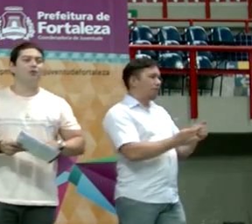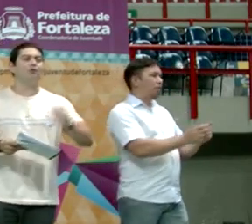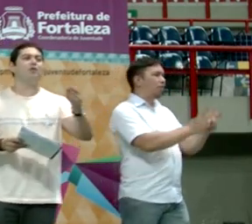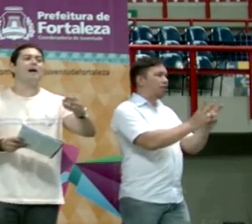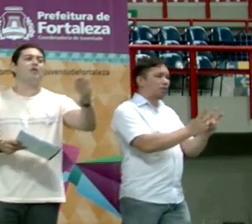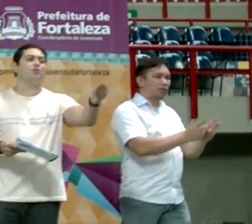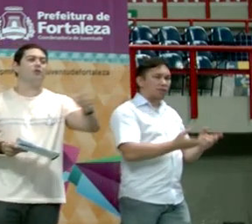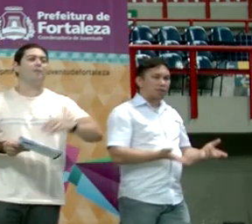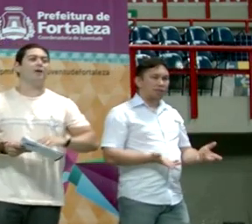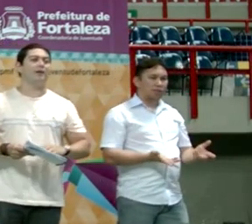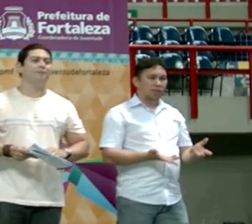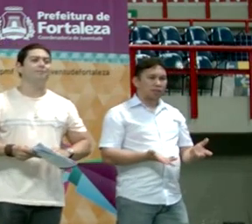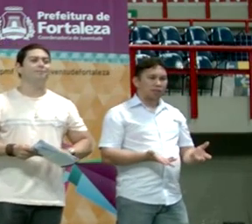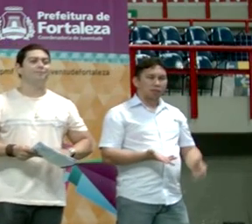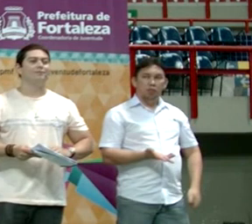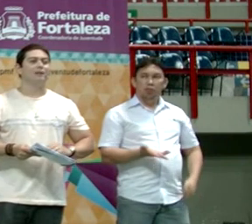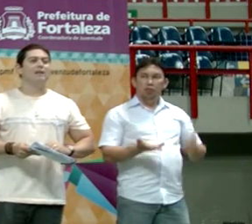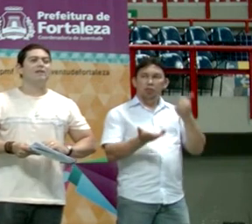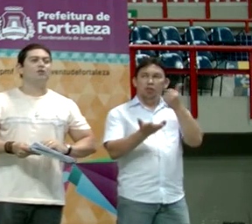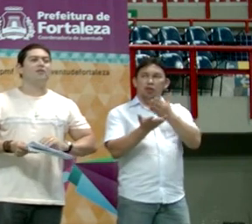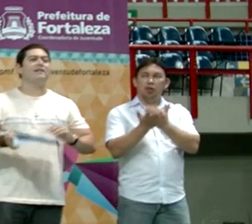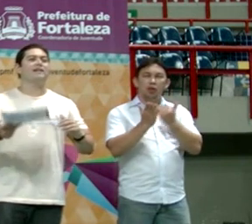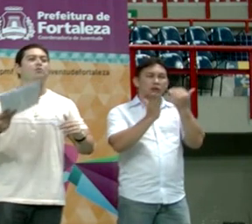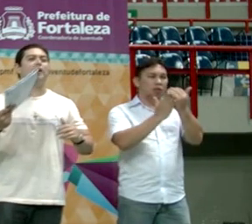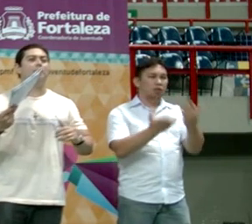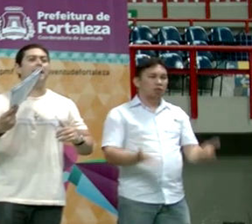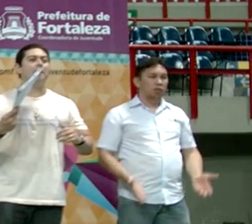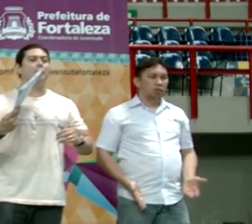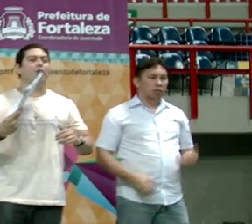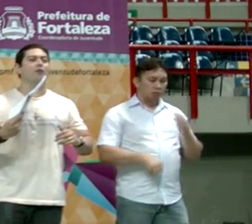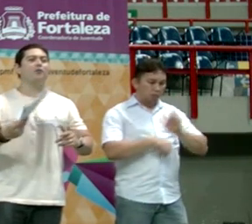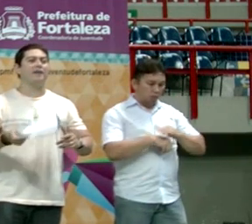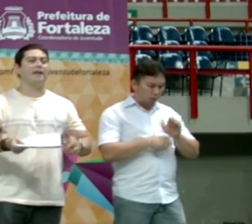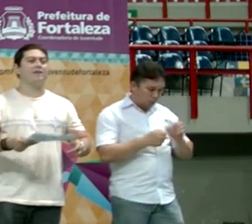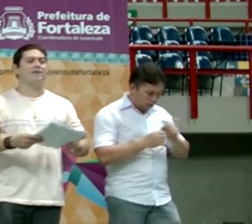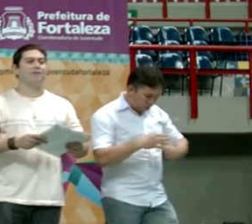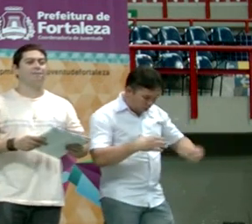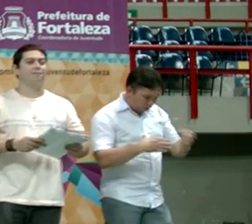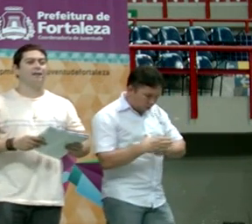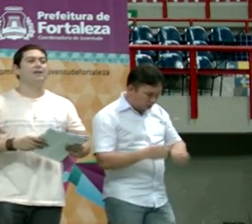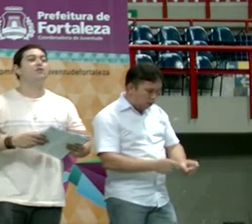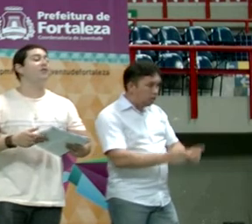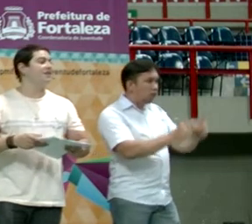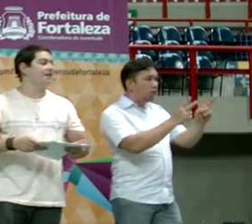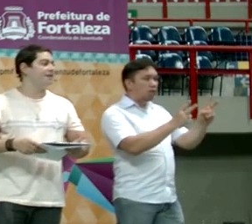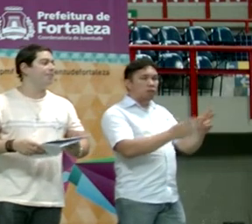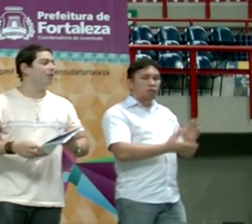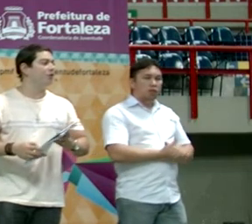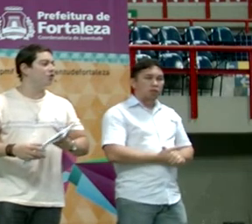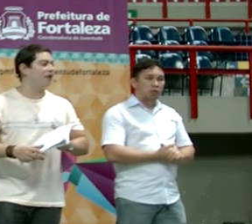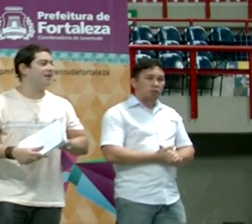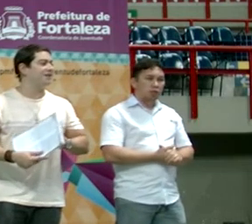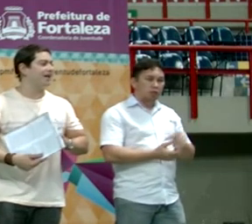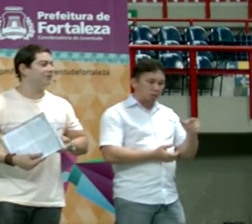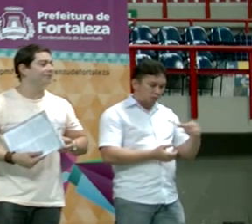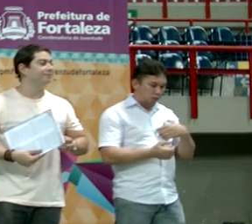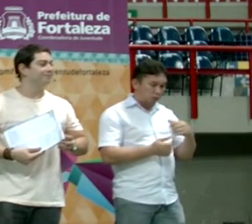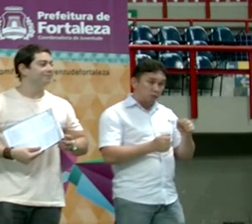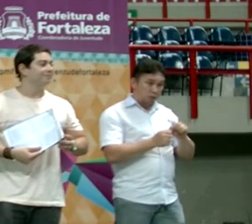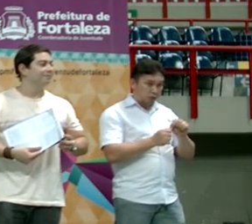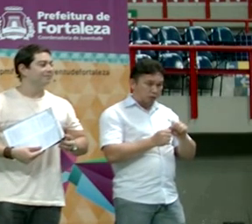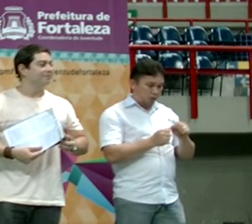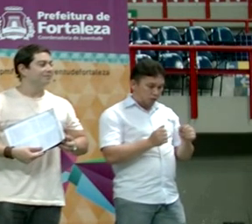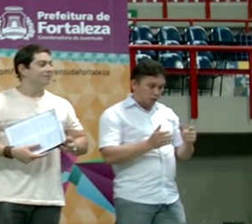bolo. Tu não tem um gasto muito maior, não? Se tu fizesse o teu mesmo bolo e tu vendesse, e se tu fizesse esse bolo